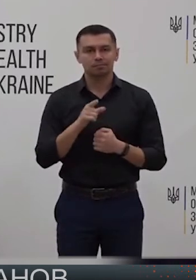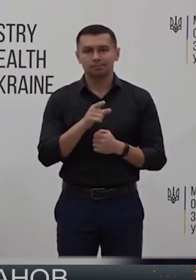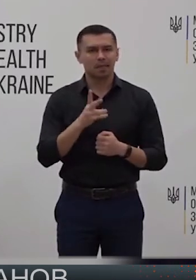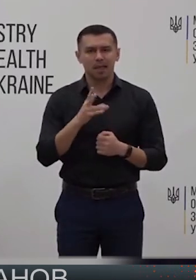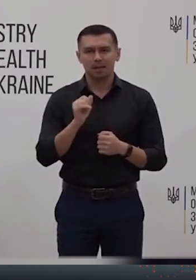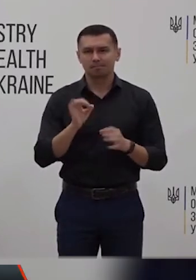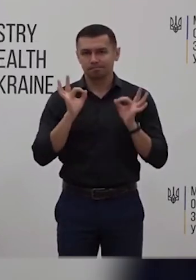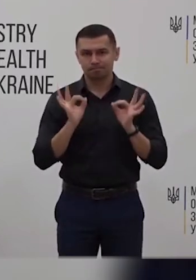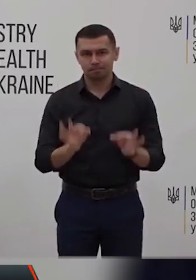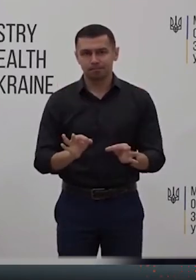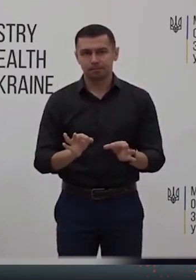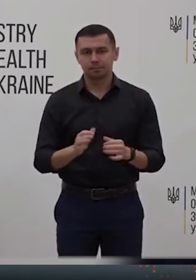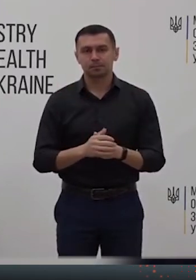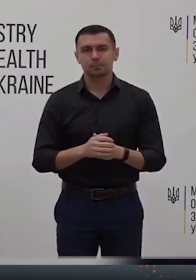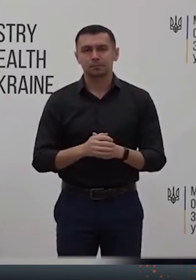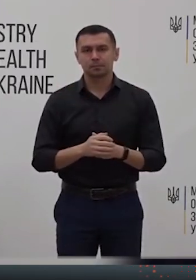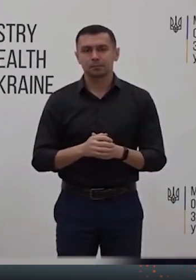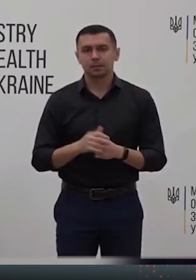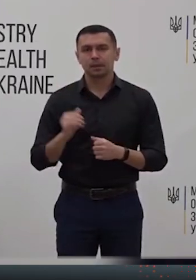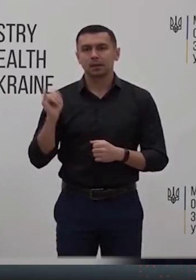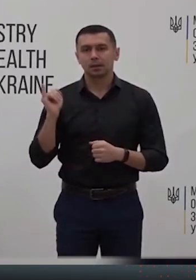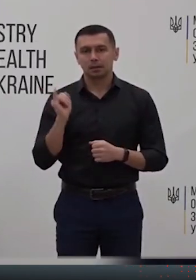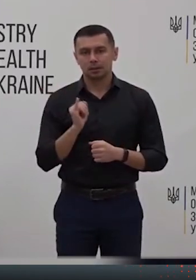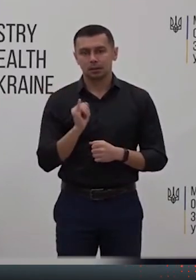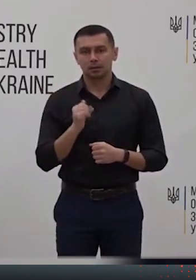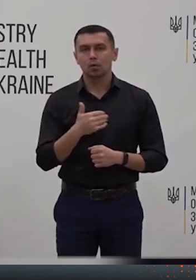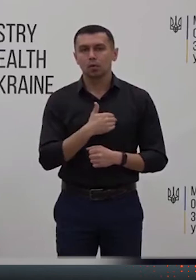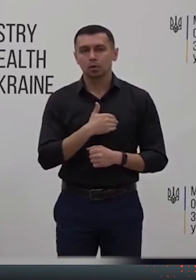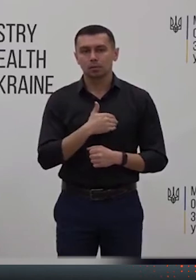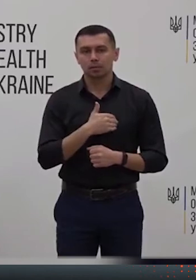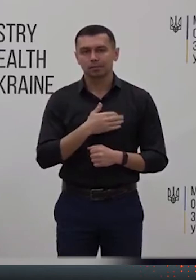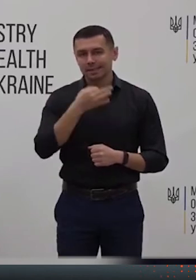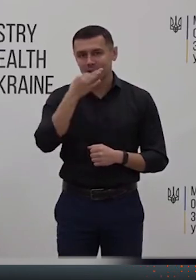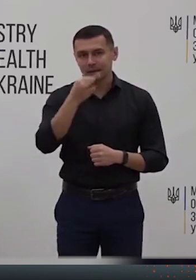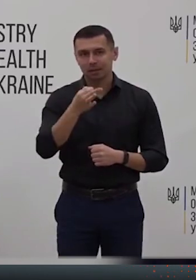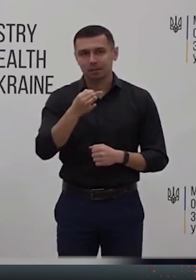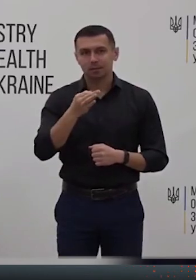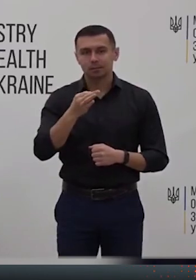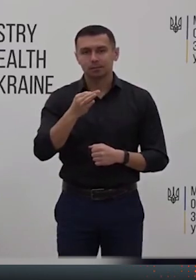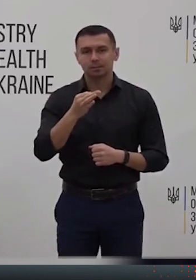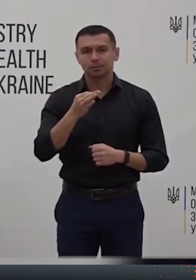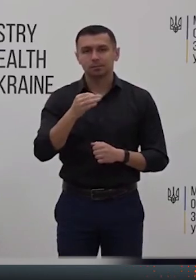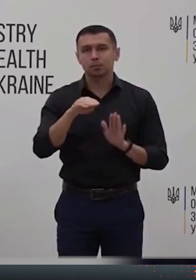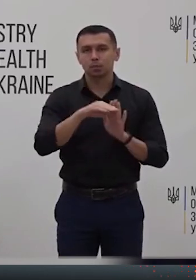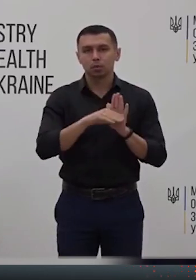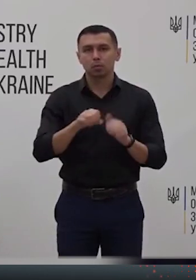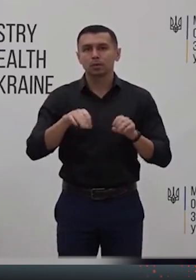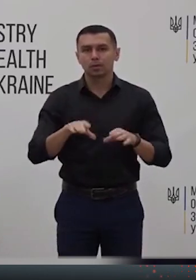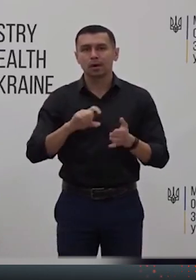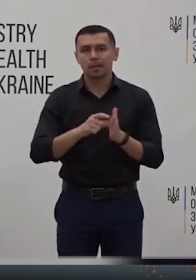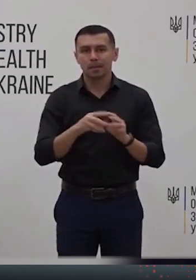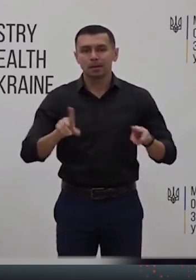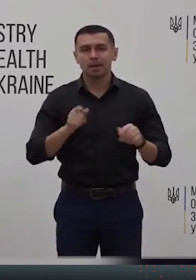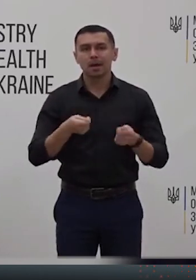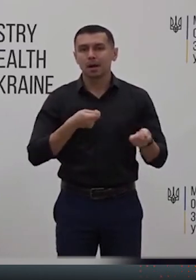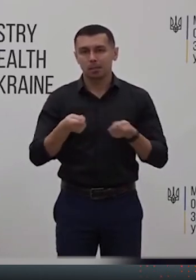є достовірною, і хотів би навести пункт постанови Кабінету міністрів, який